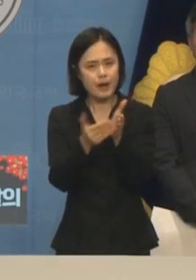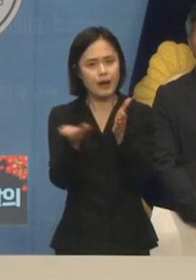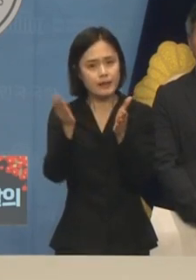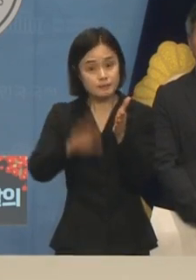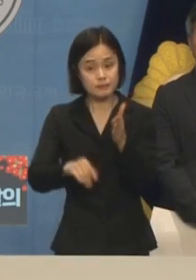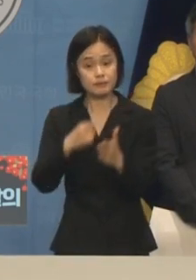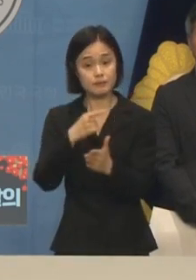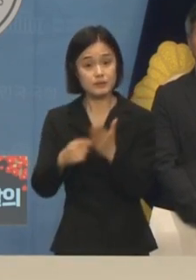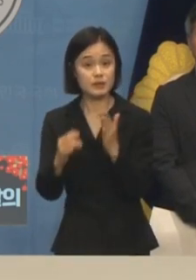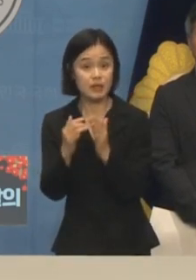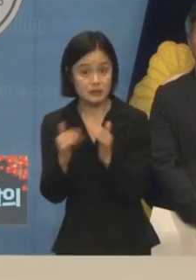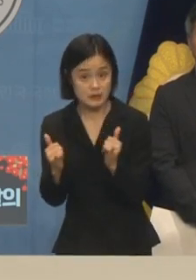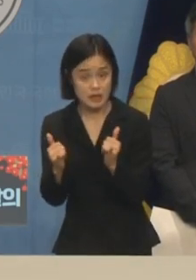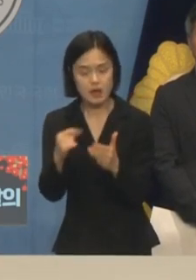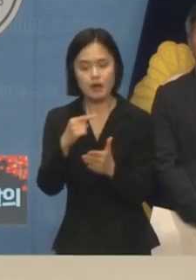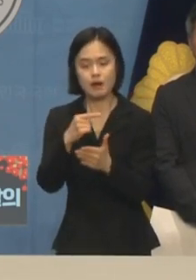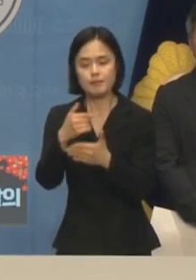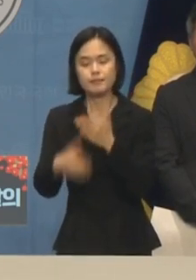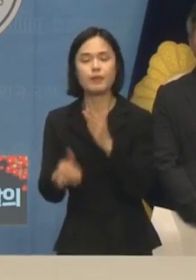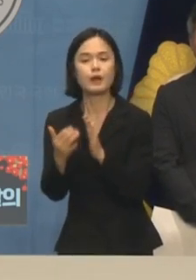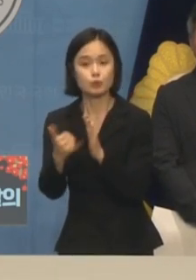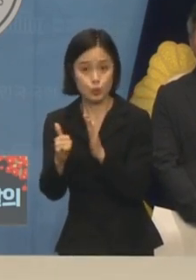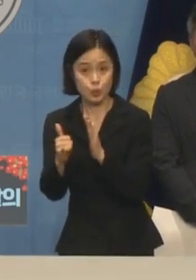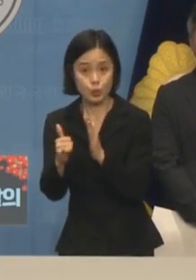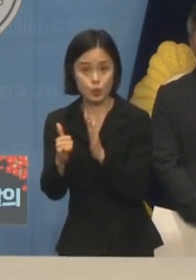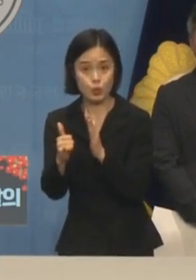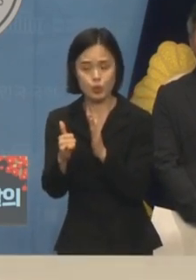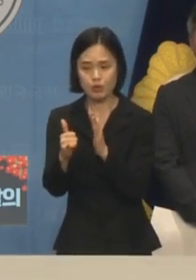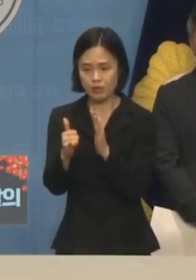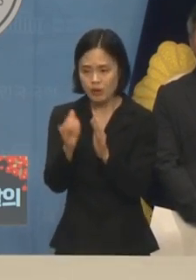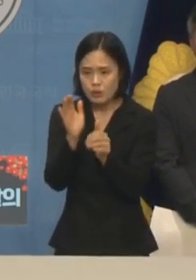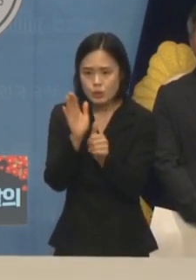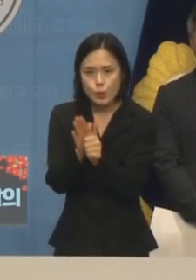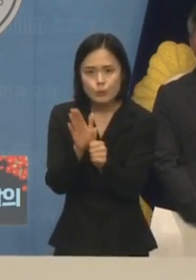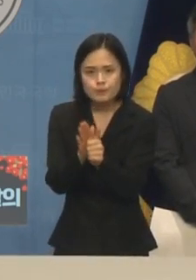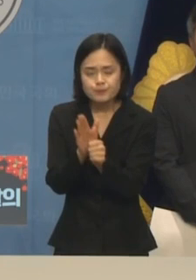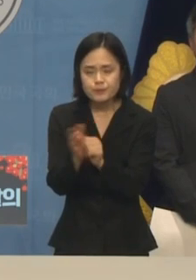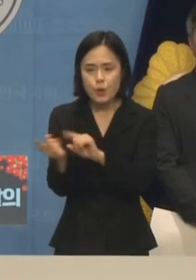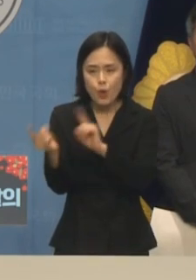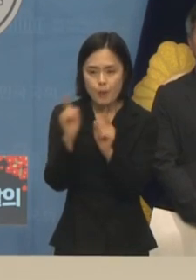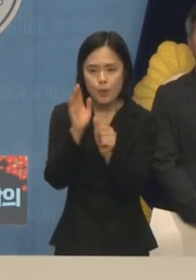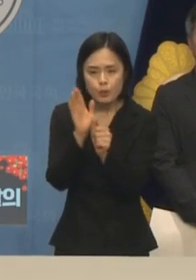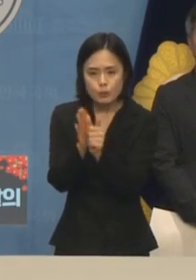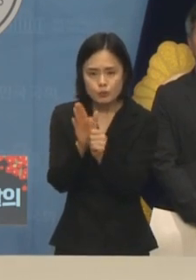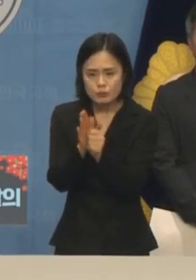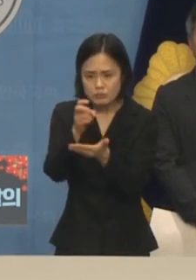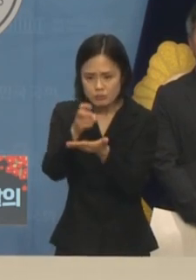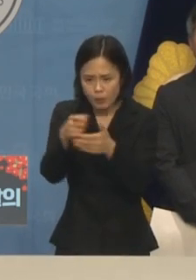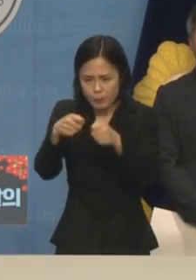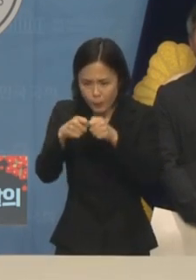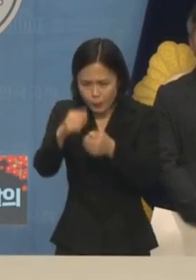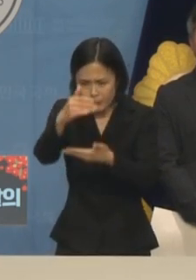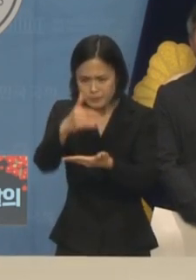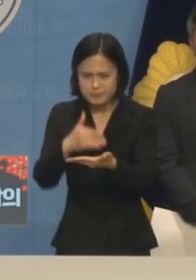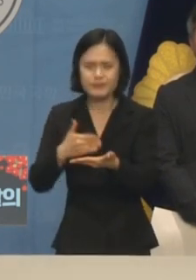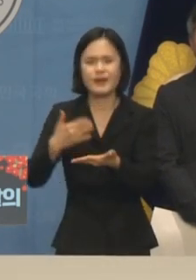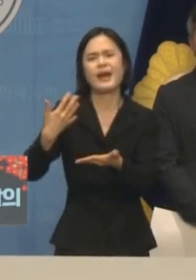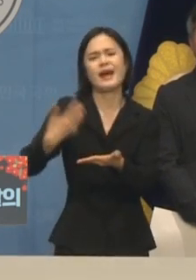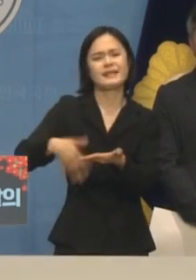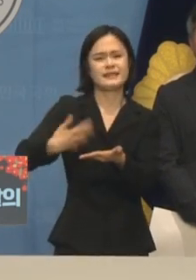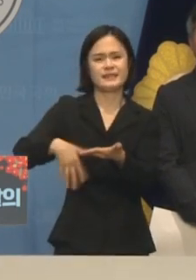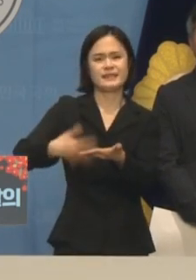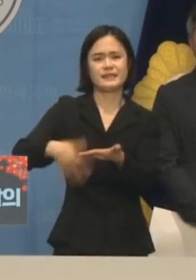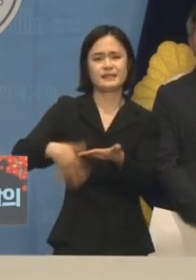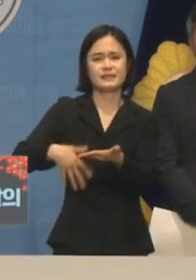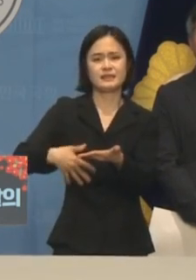피해 회복과 피해 구제에 대한 법률안이 미비한 것은 사실입니다.